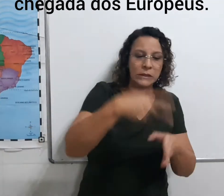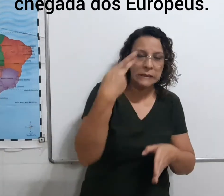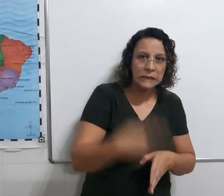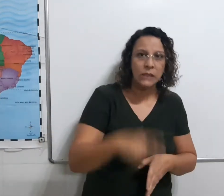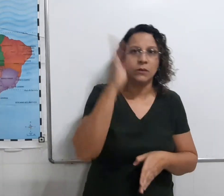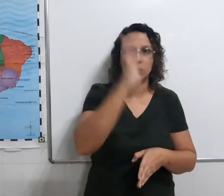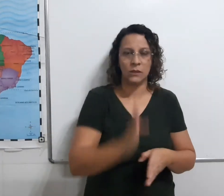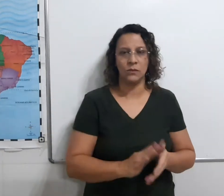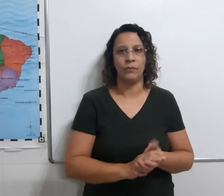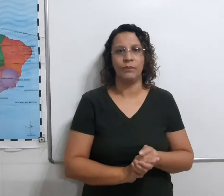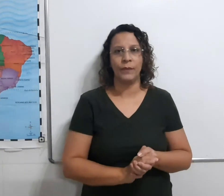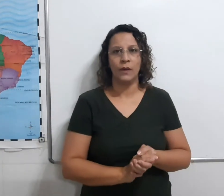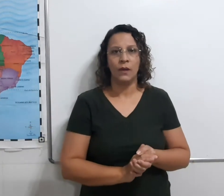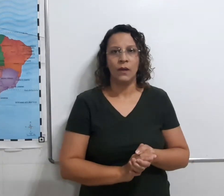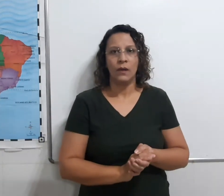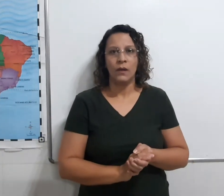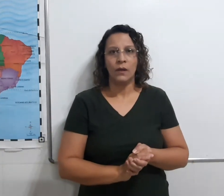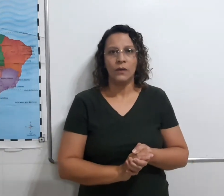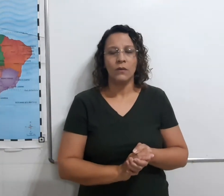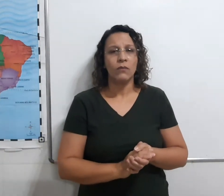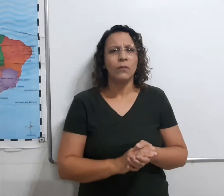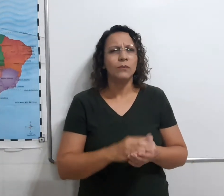Observe alguns exemplos dessas atividades.